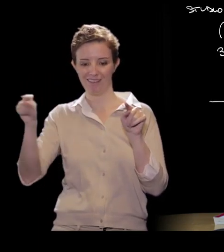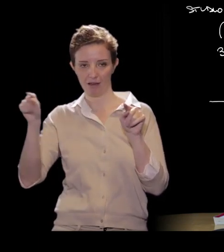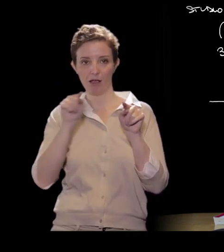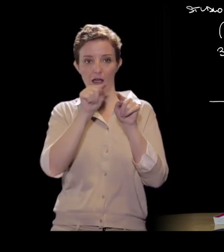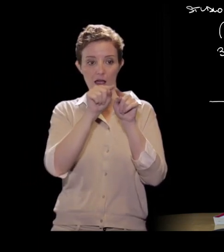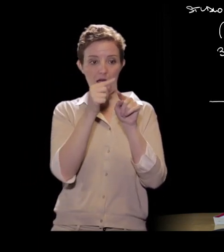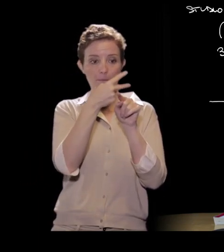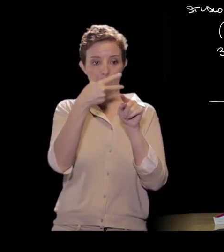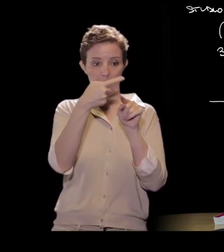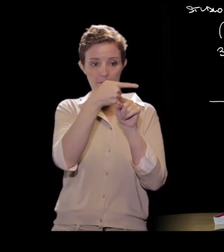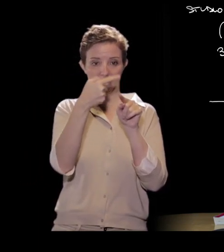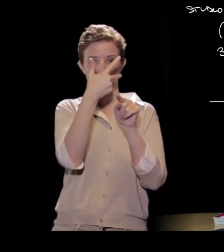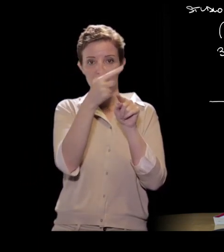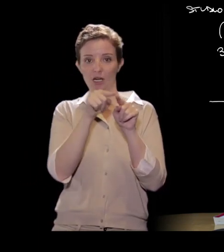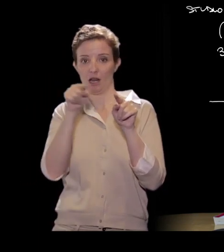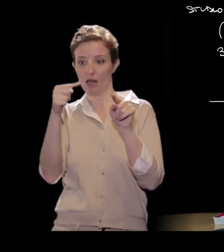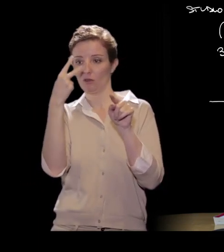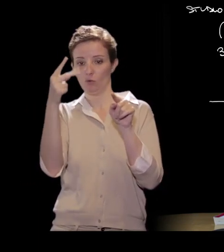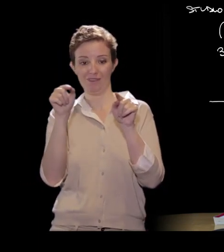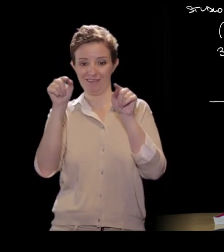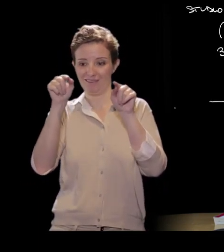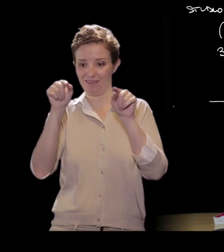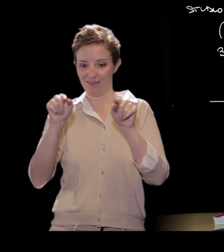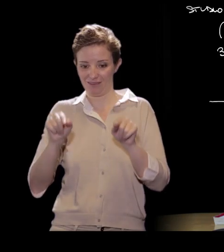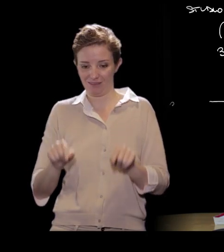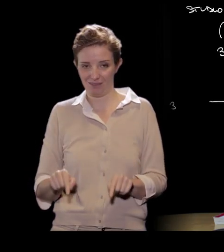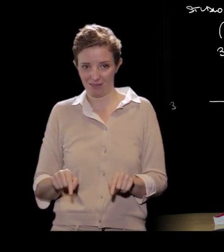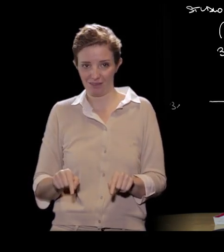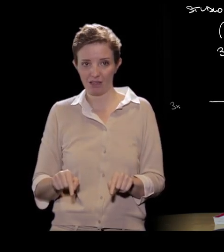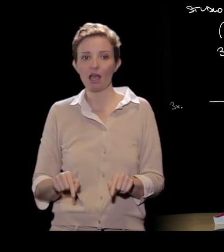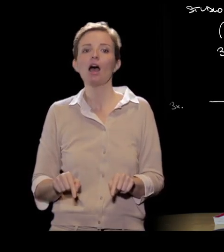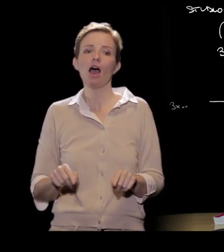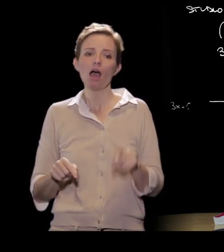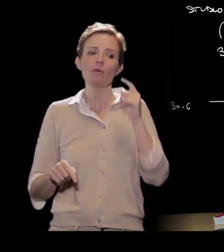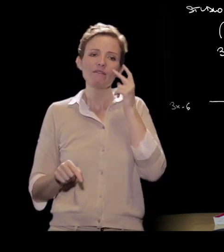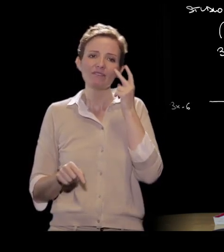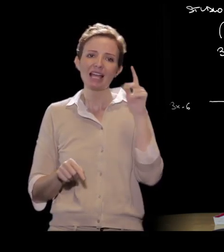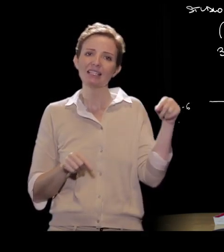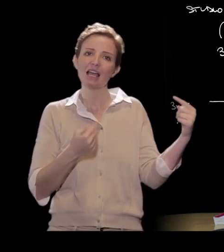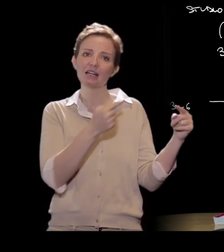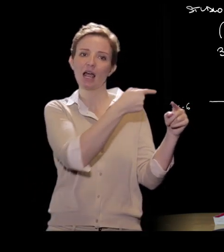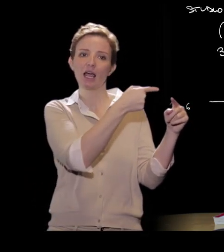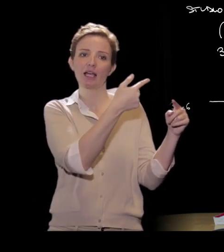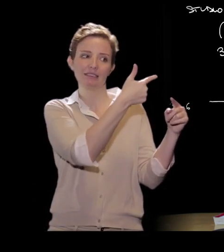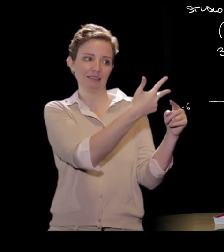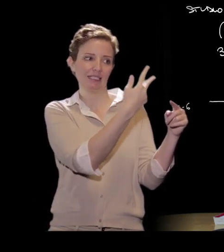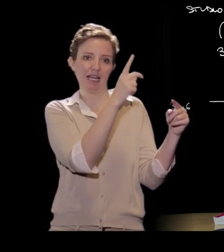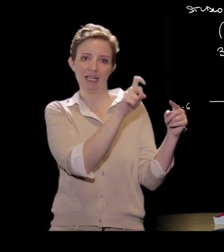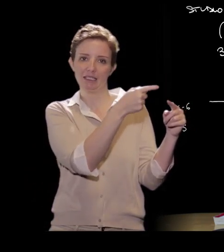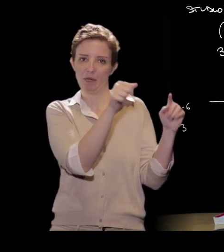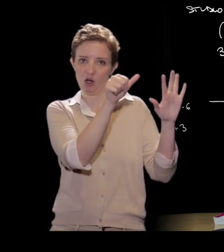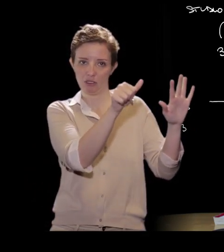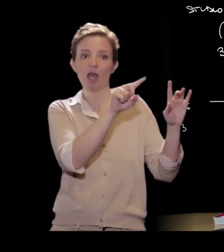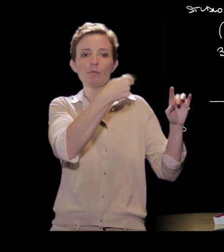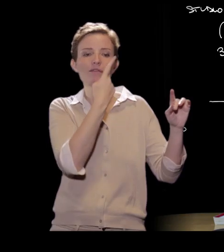si tralasciano delle linee verticali equa andiamo a vedere il segno di tre x6 e poi il segno di hicks più